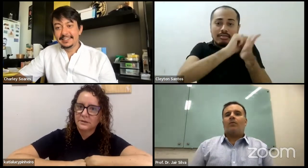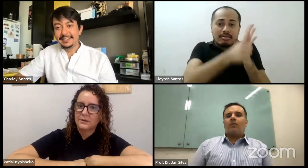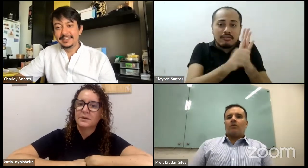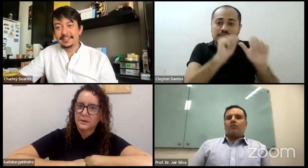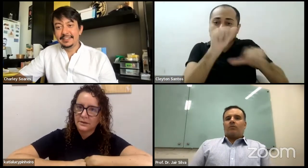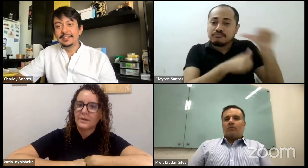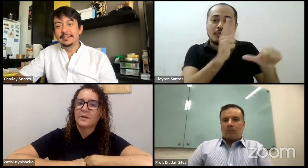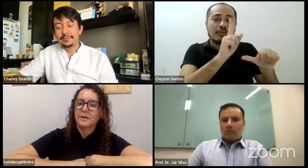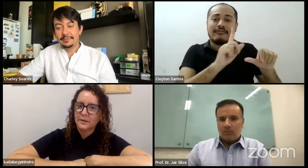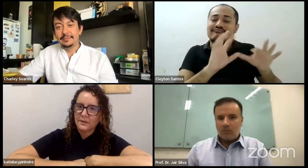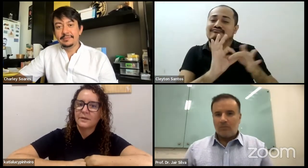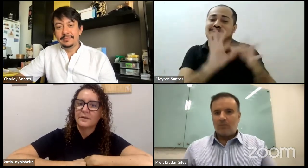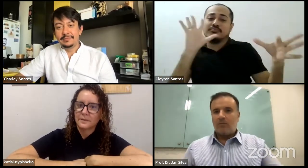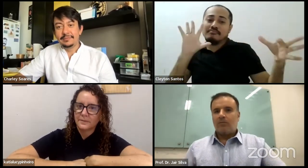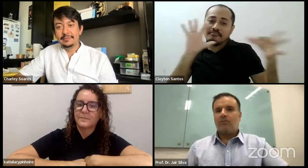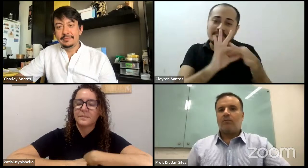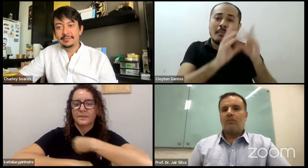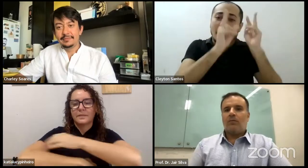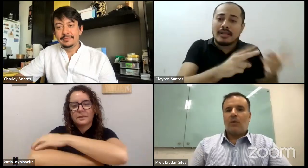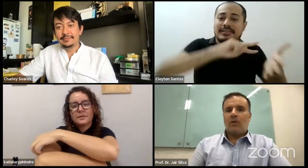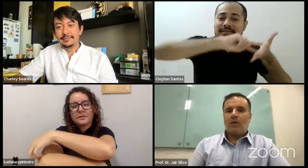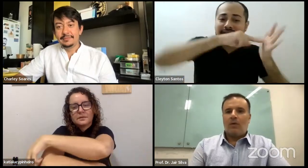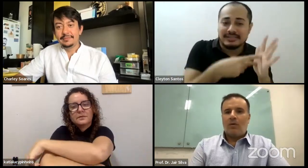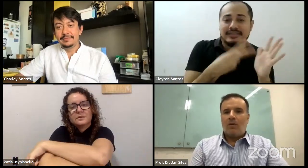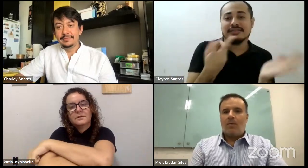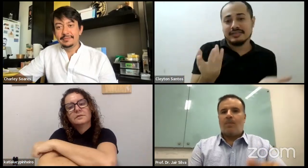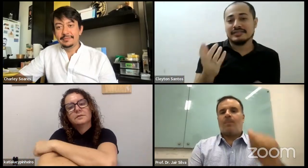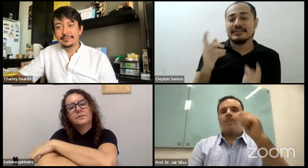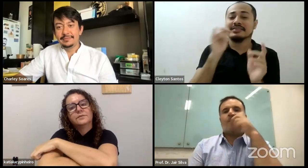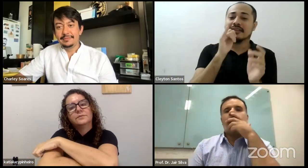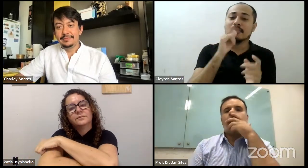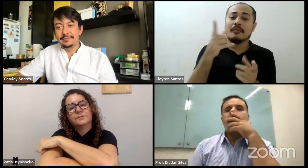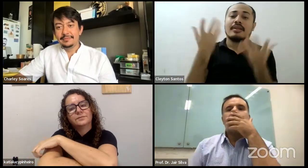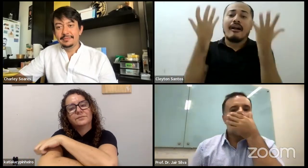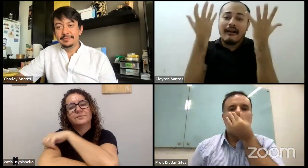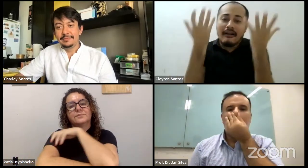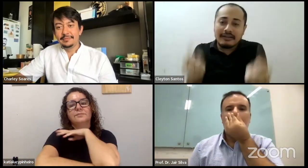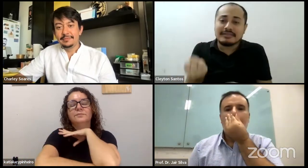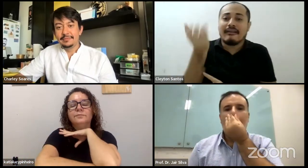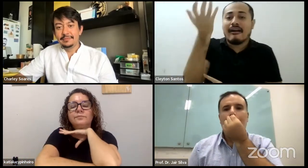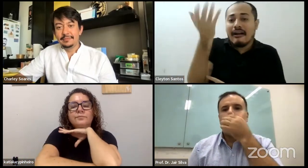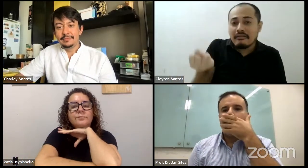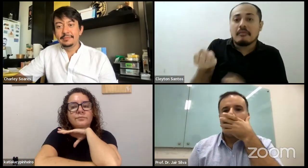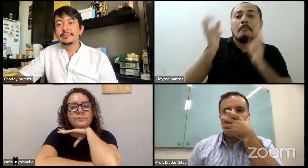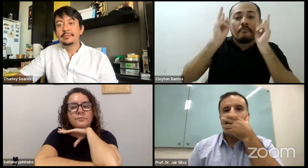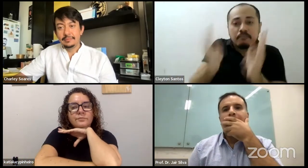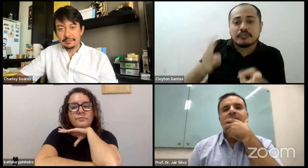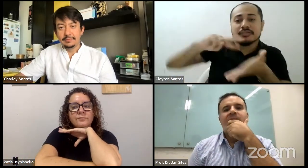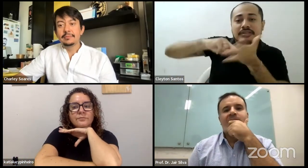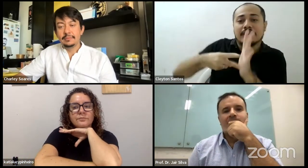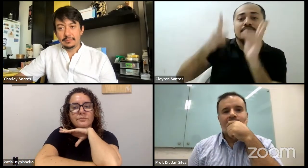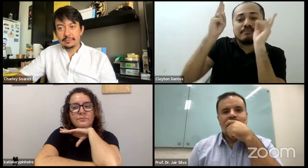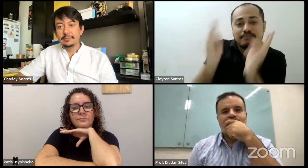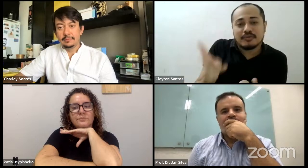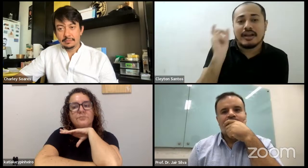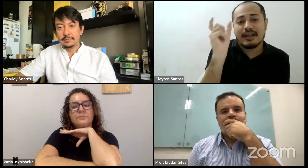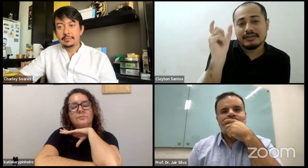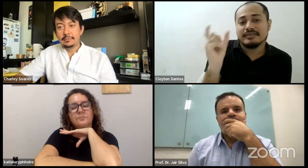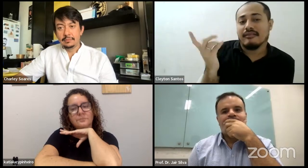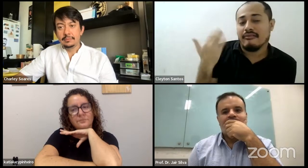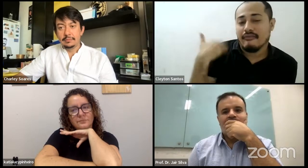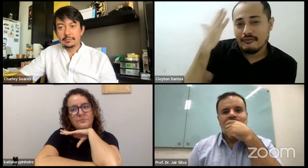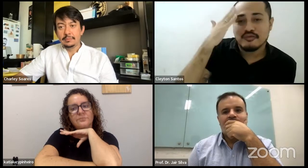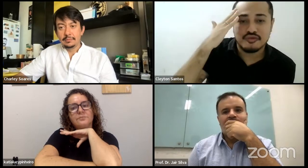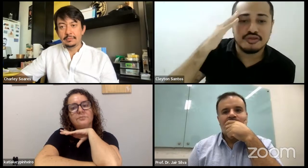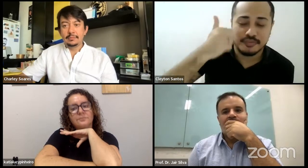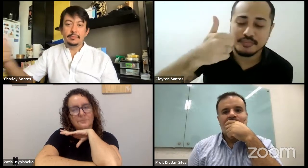né? Diferente do sinal de aniversário e de idade, que são dois sinais diferentes, com significado diferente, né? E o